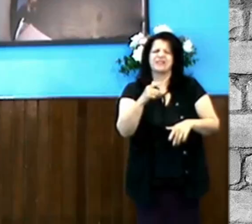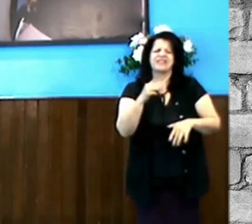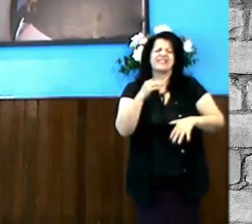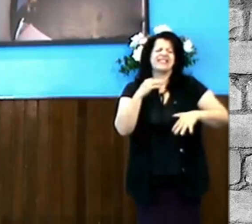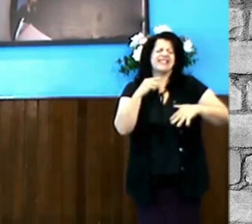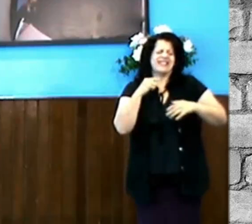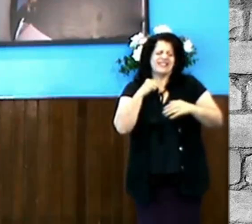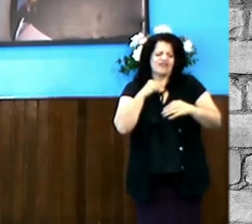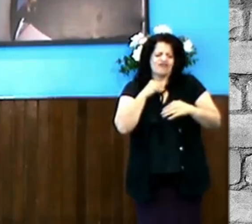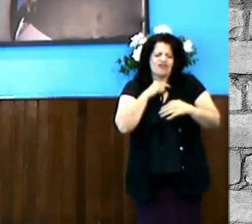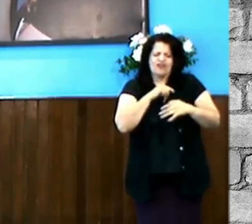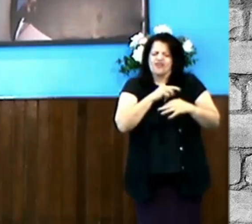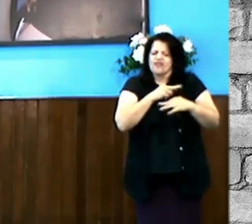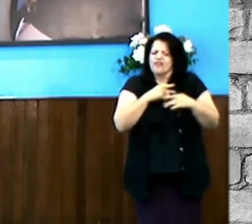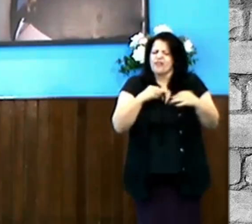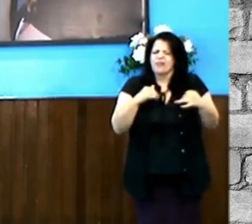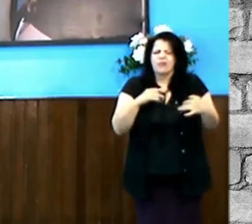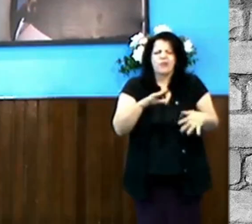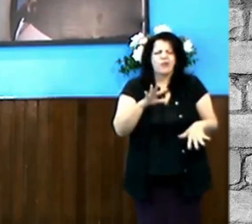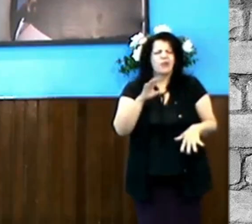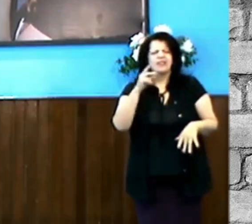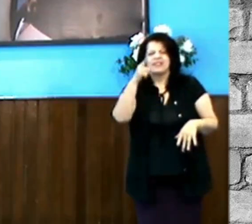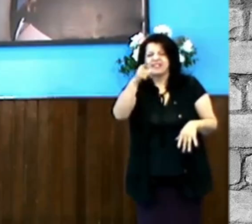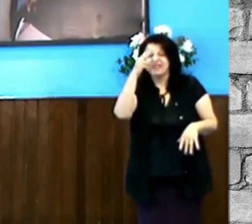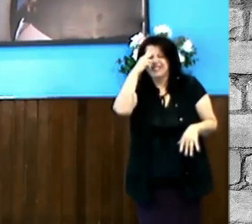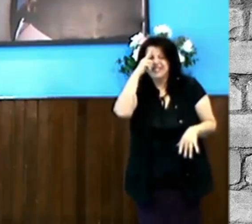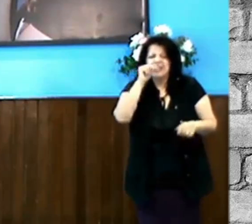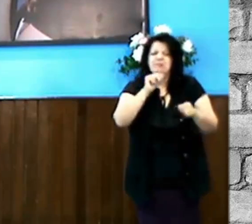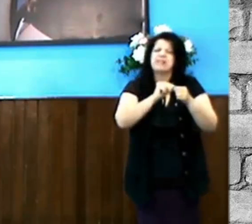brotando vos perturbe, e por meio dela muitos sejam